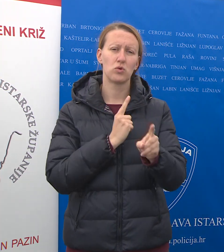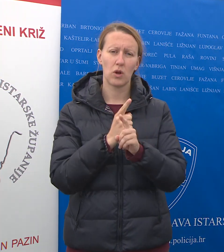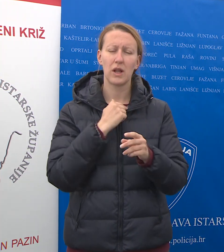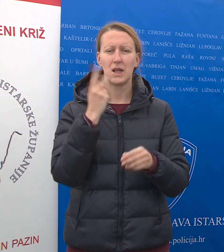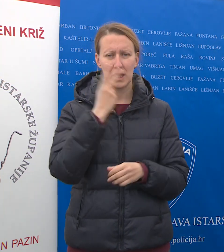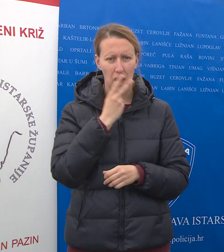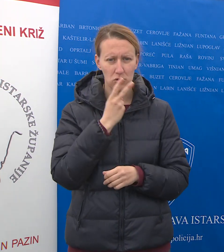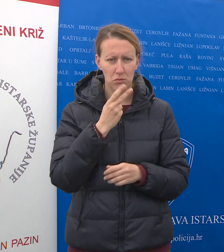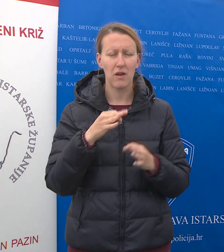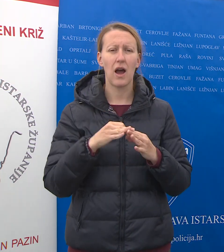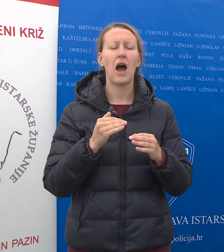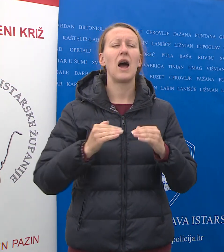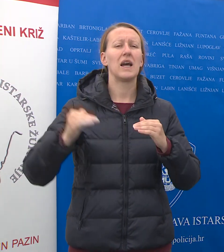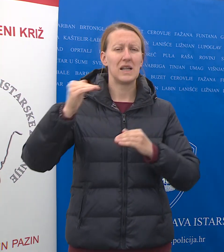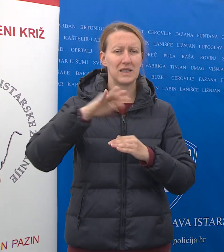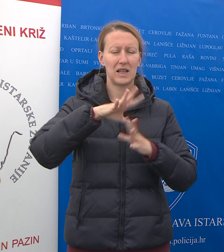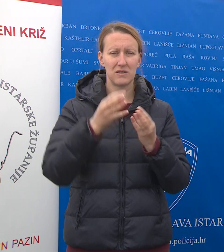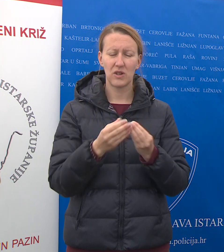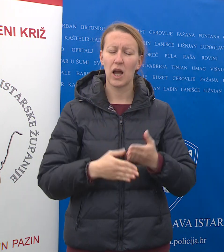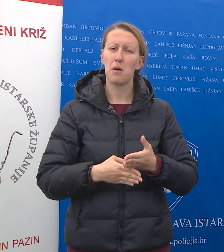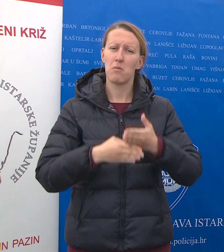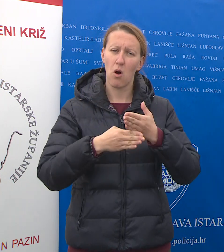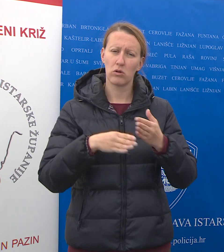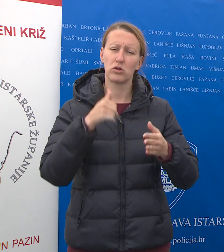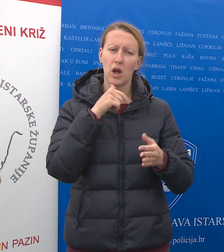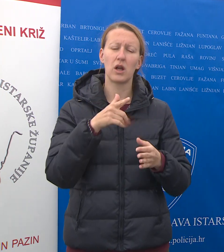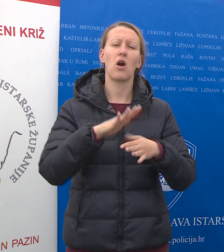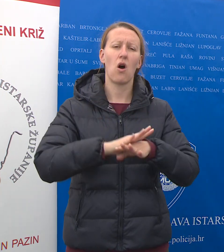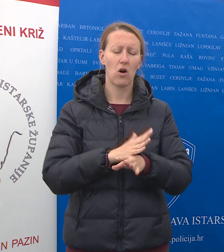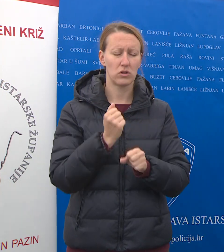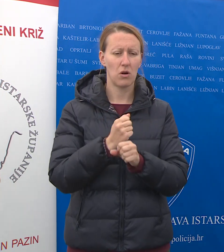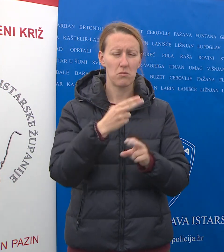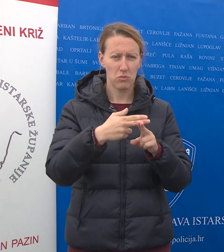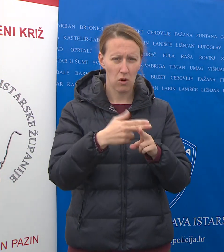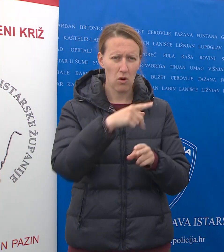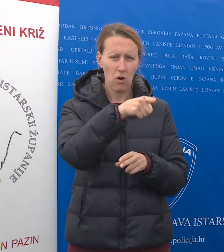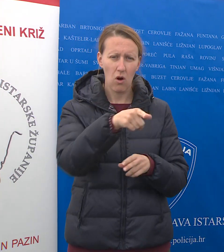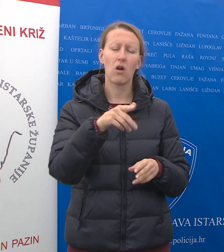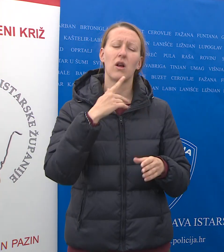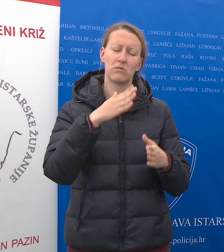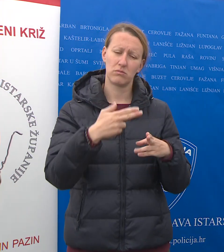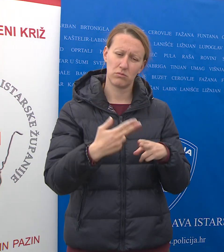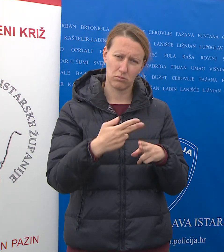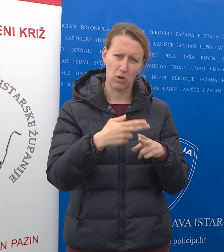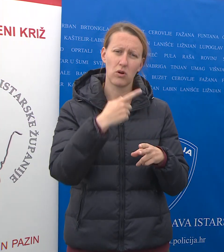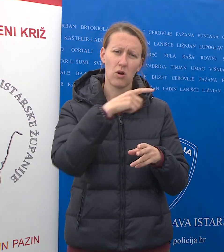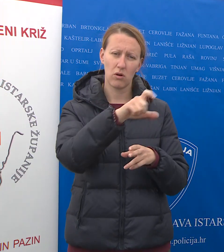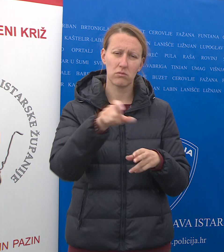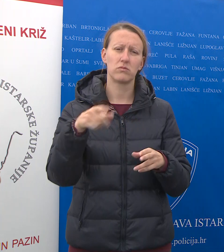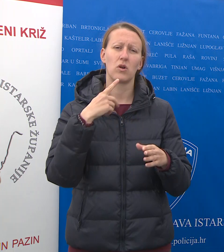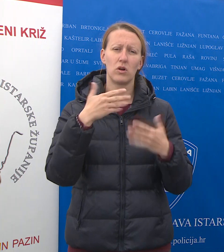i razumijevanje, a iznad svega podrška i suosjećanje oboljelima, njihovim obiteljima, a pogotovo onima koji su